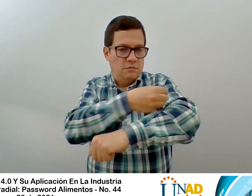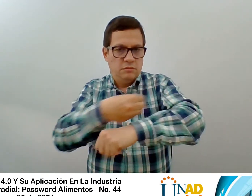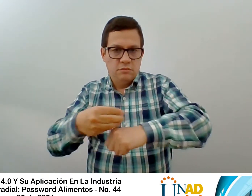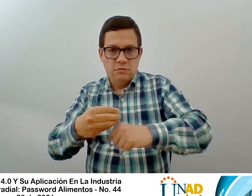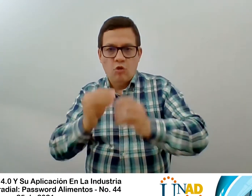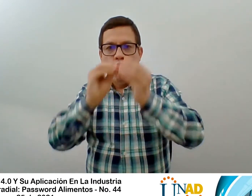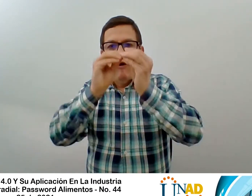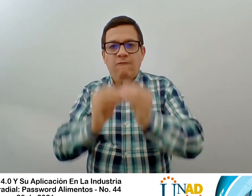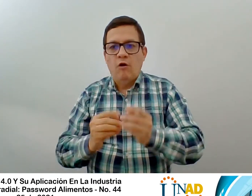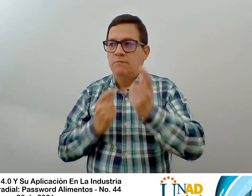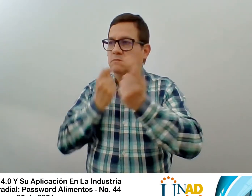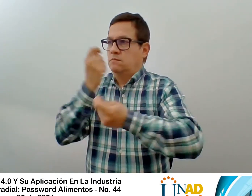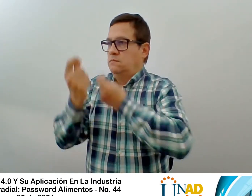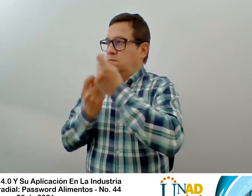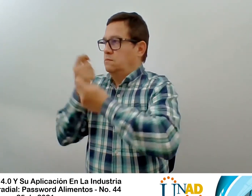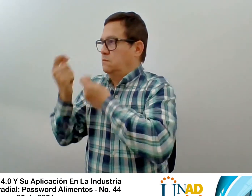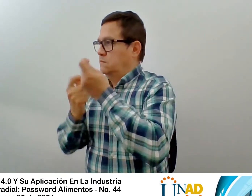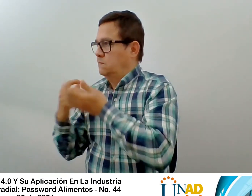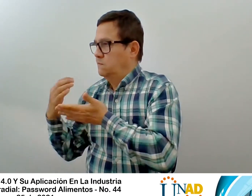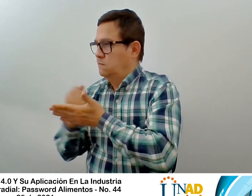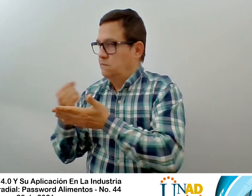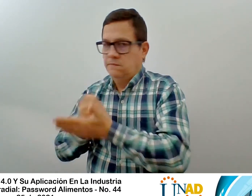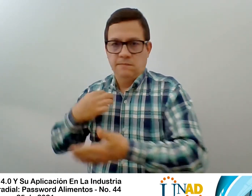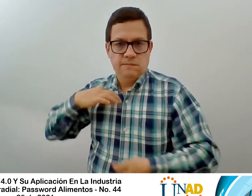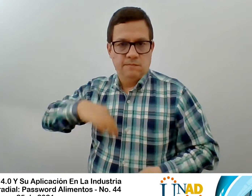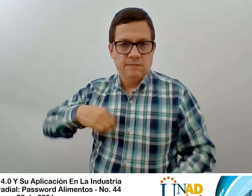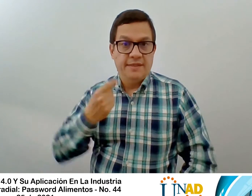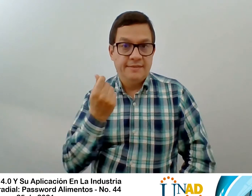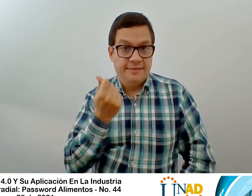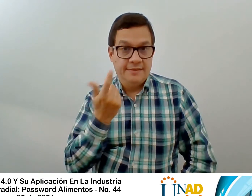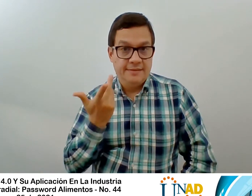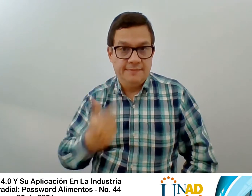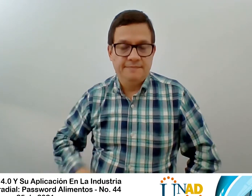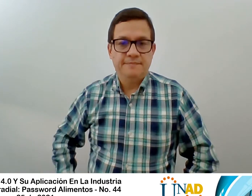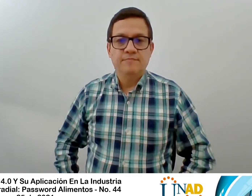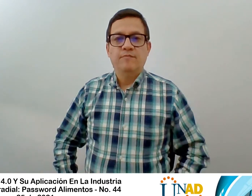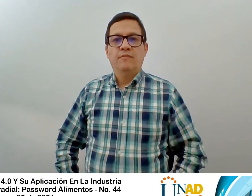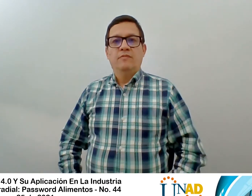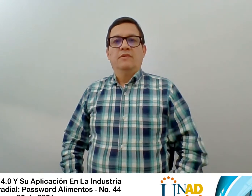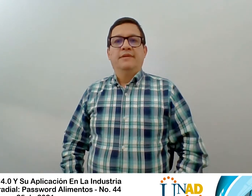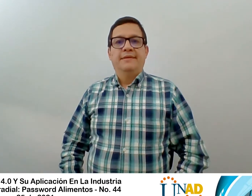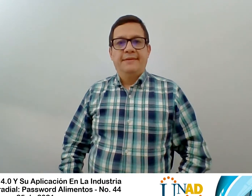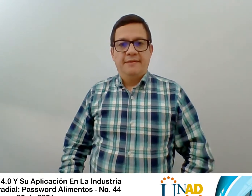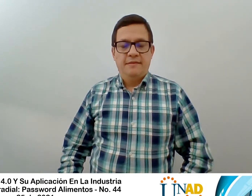innovadores sistemas de producción, gestión y formas de hacer negocios.